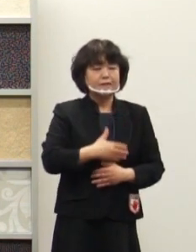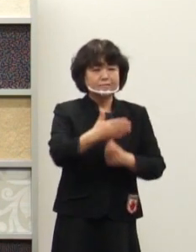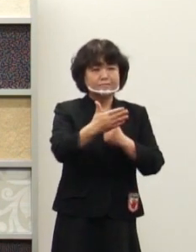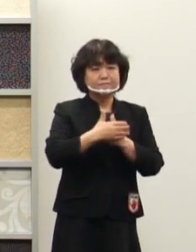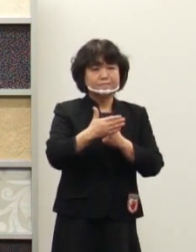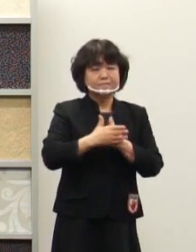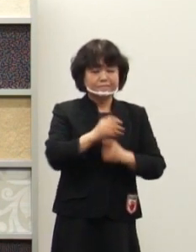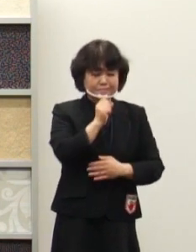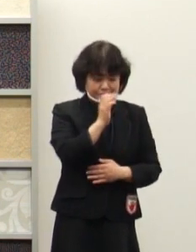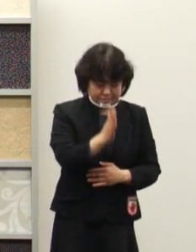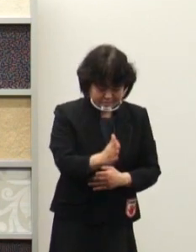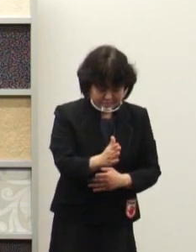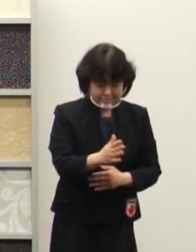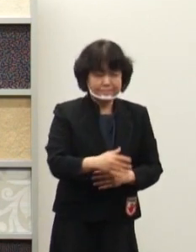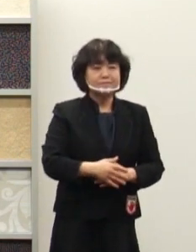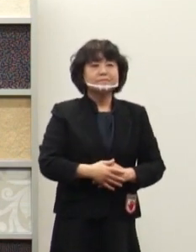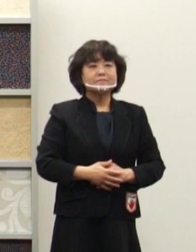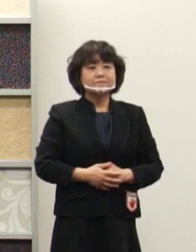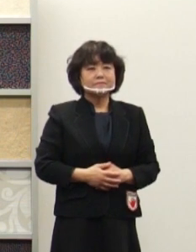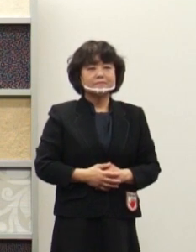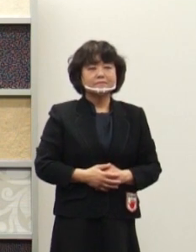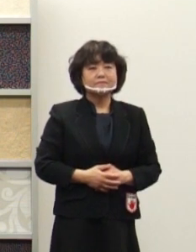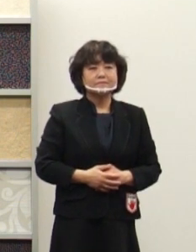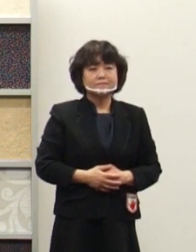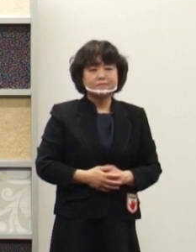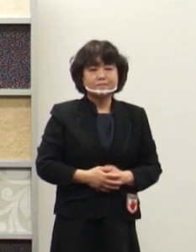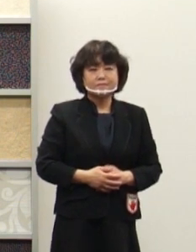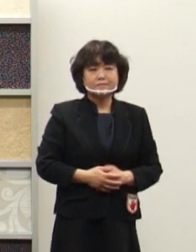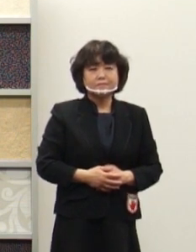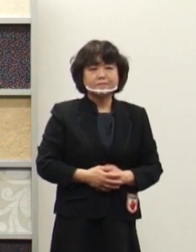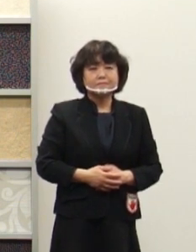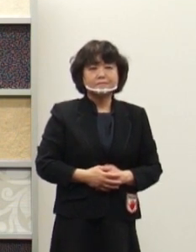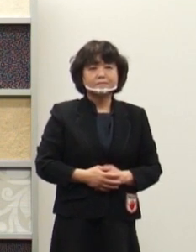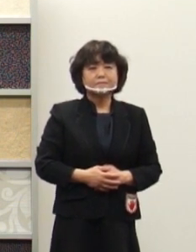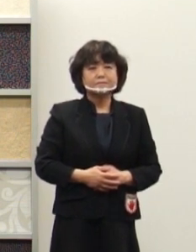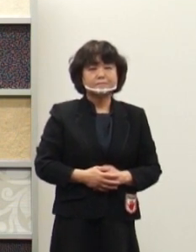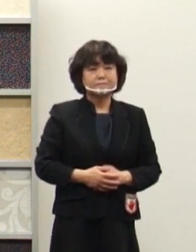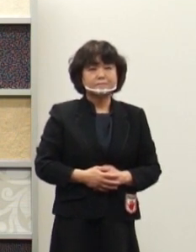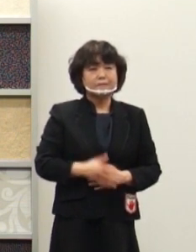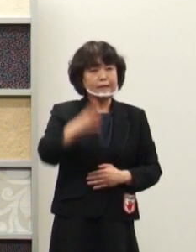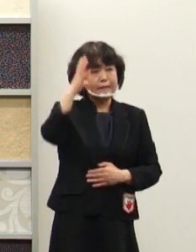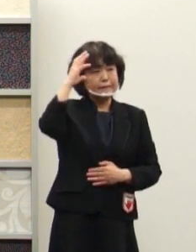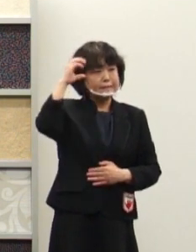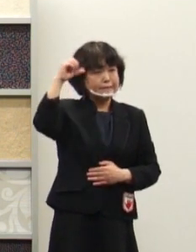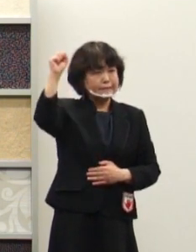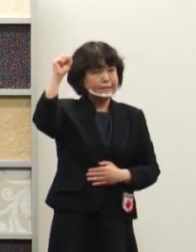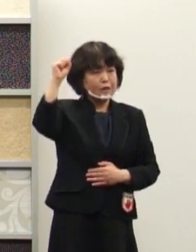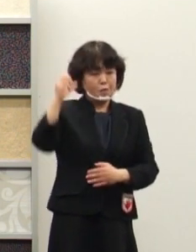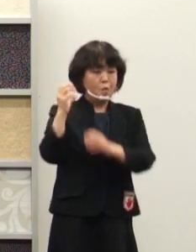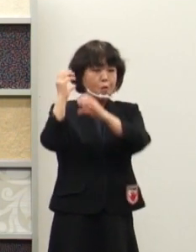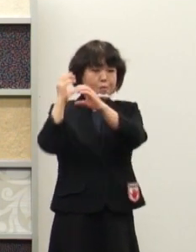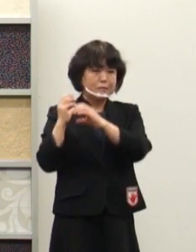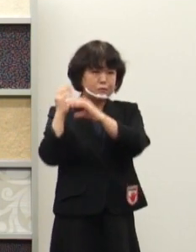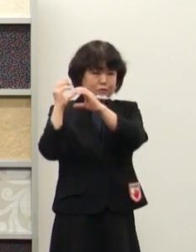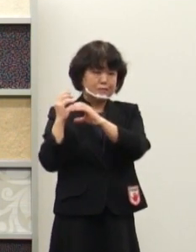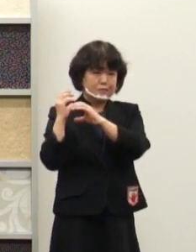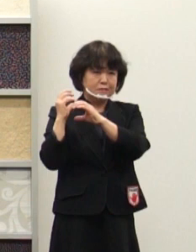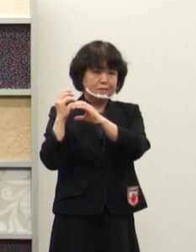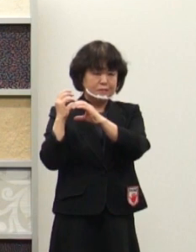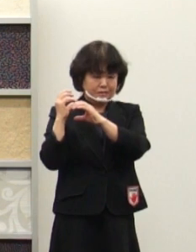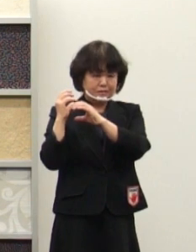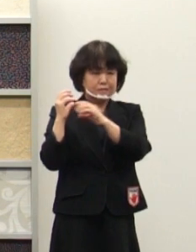協力をよろしくお願いしたいと思います。なお最後、信玄公祭りに関してですが、信玄公祭